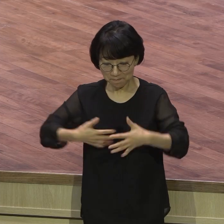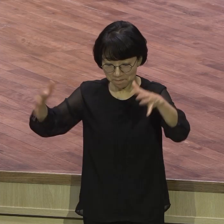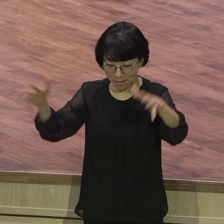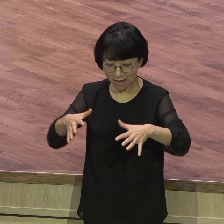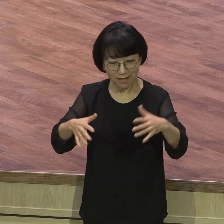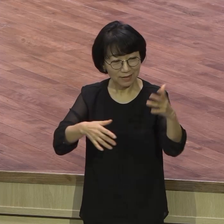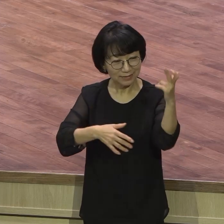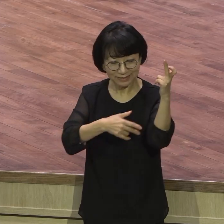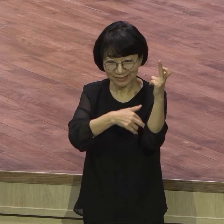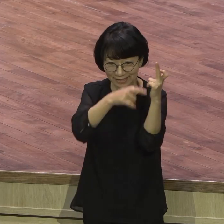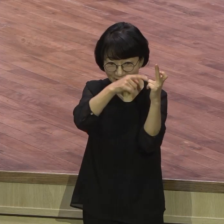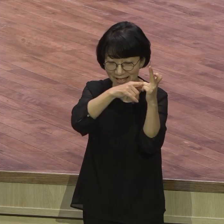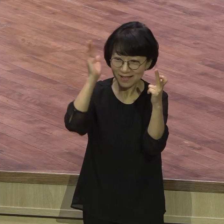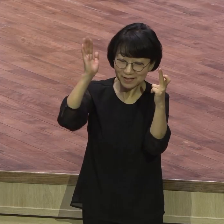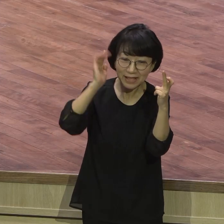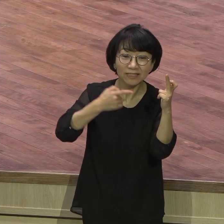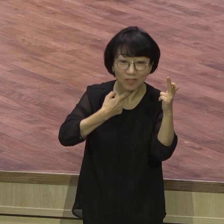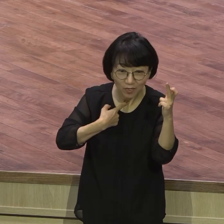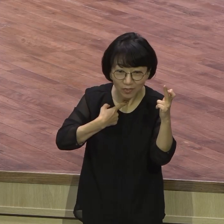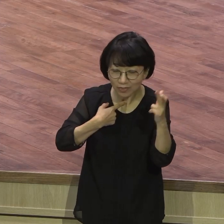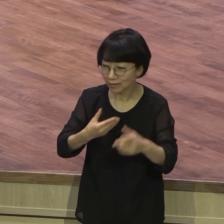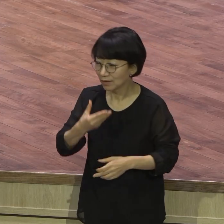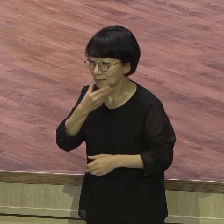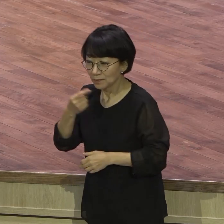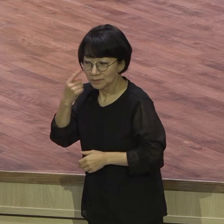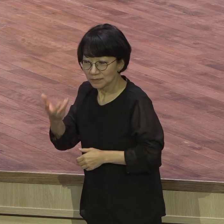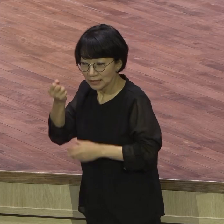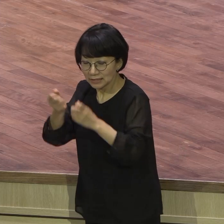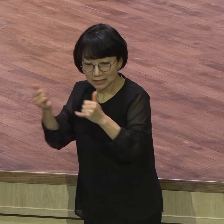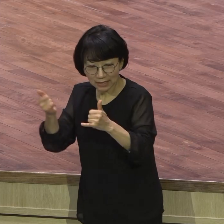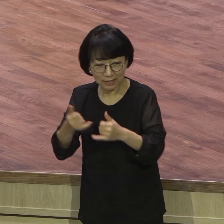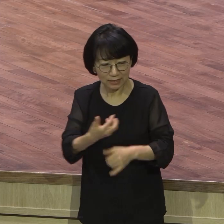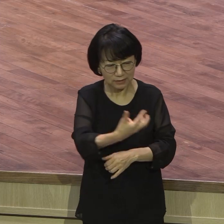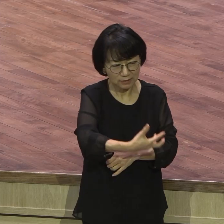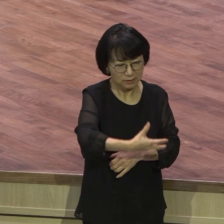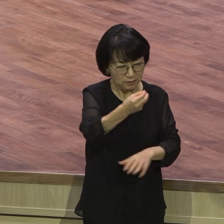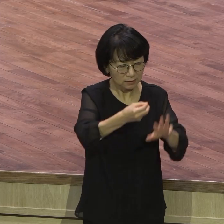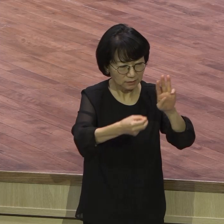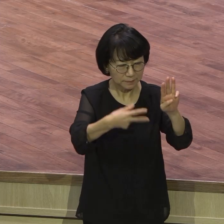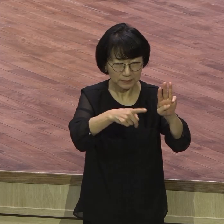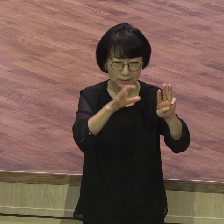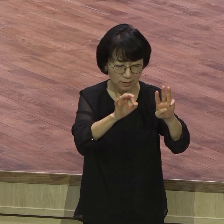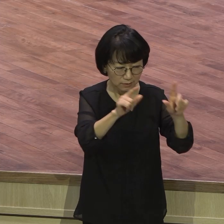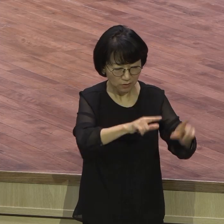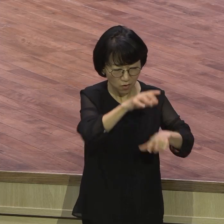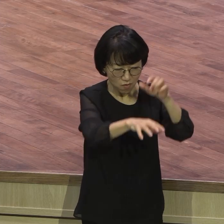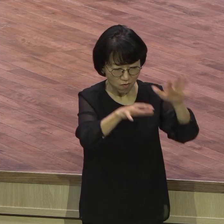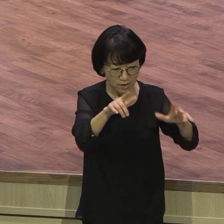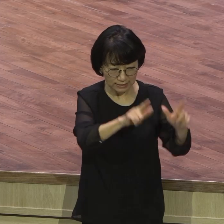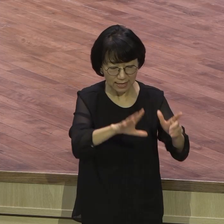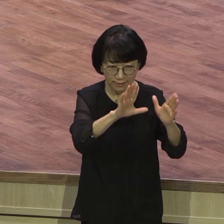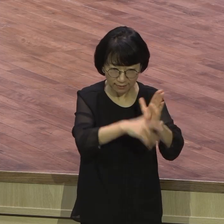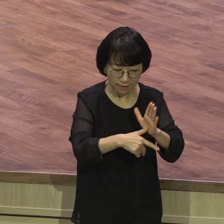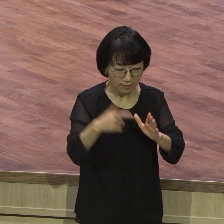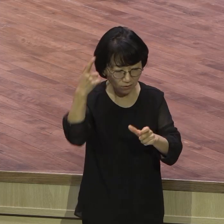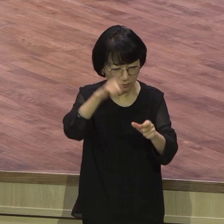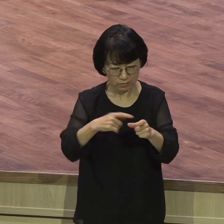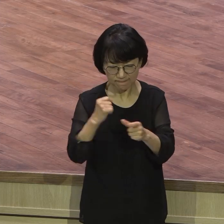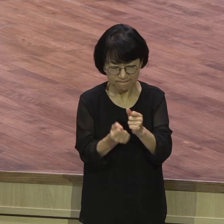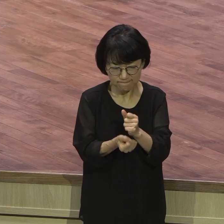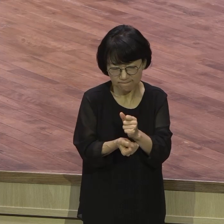보금 가진 자가 장식 3장 현장에서 어떻게 살아야 영향력을 입힐 수 있는가